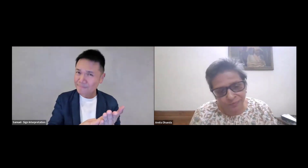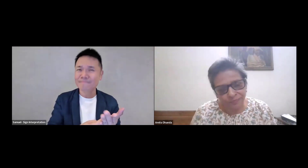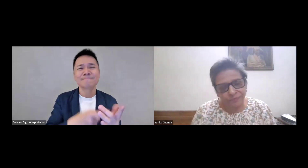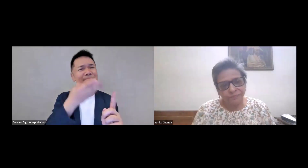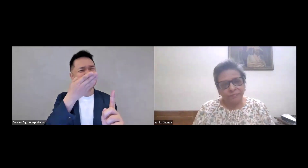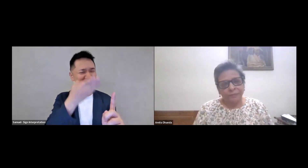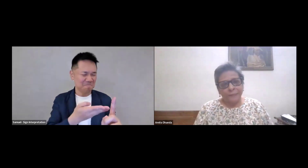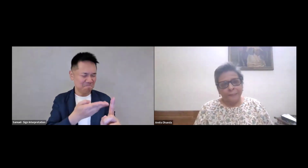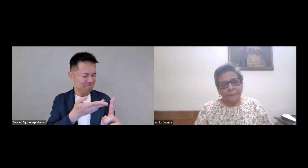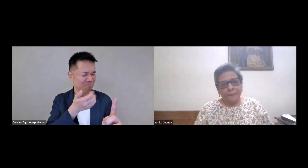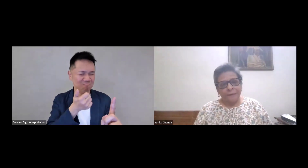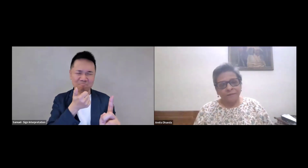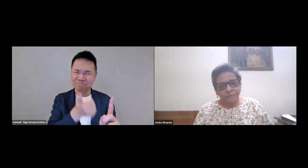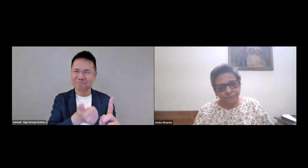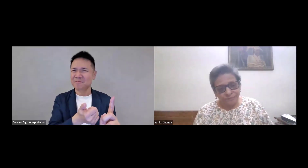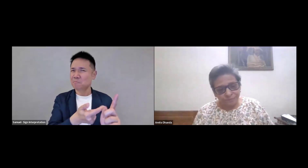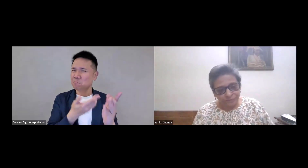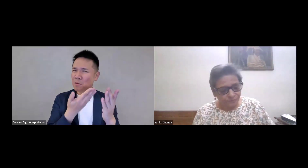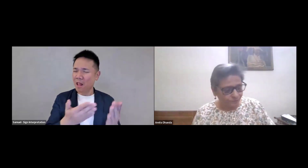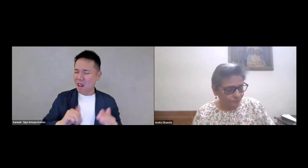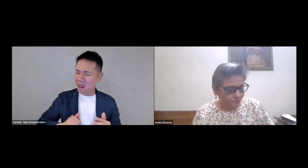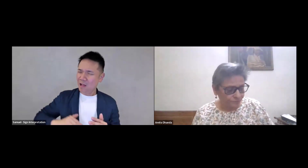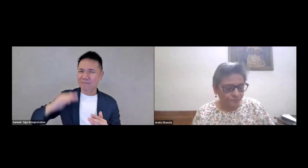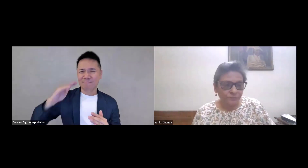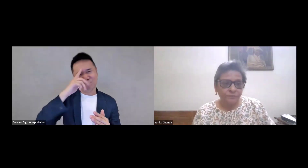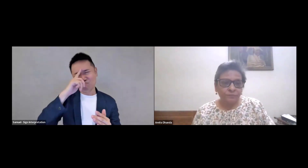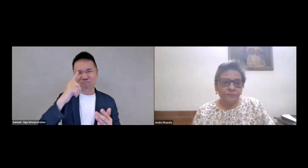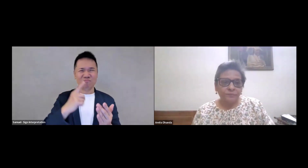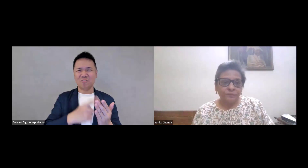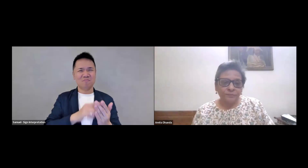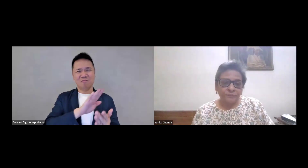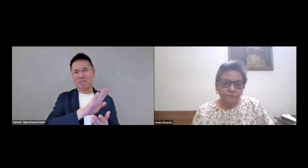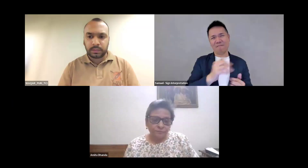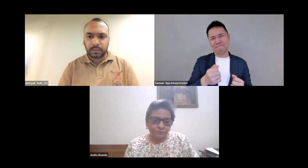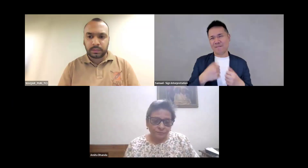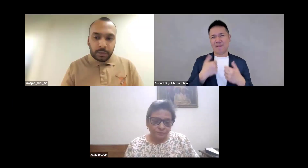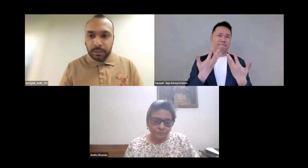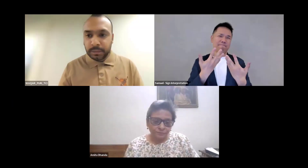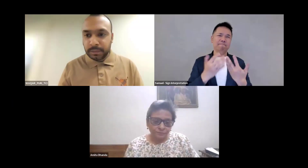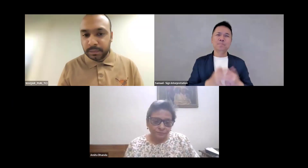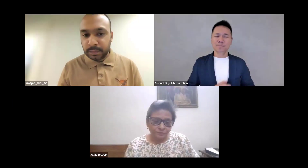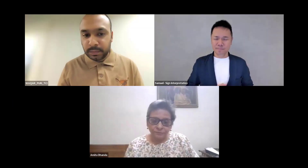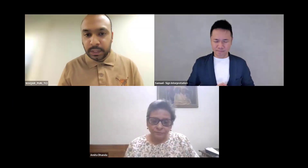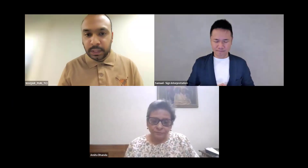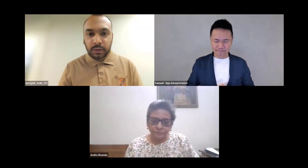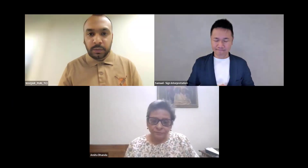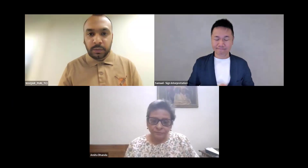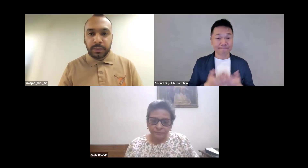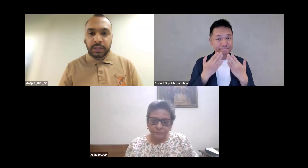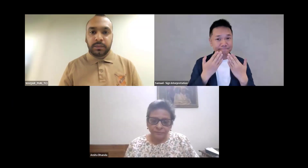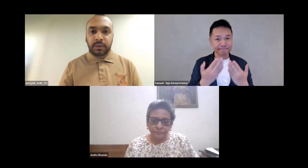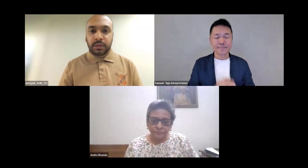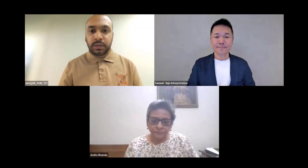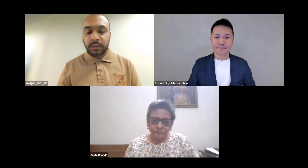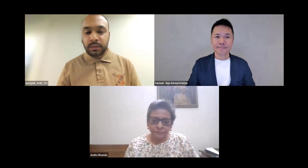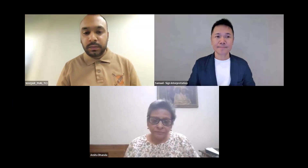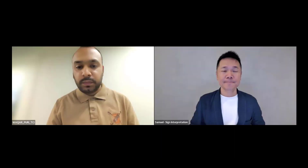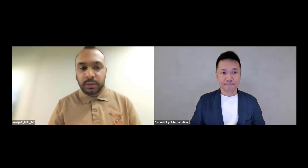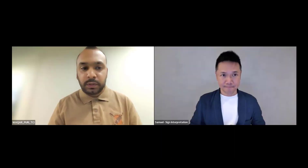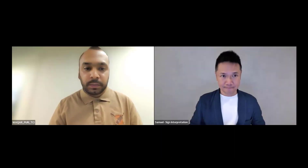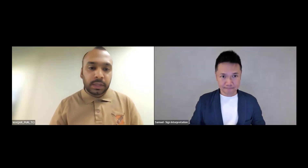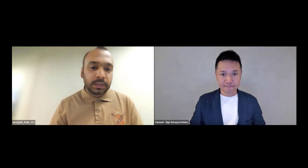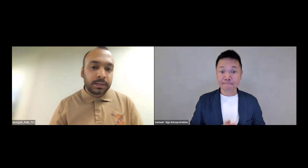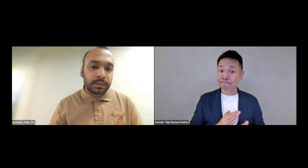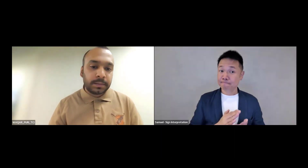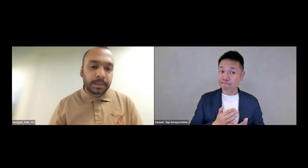人们呢是非常好能够活自己的时间，能够活得很完美。